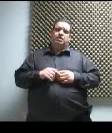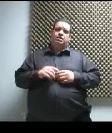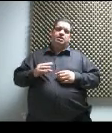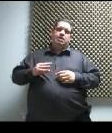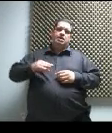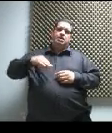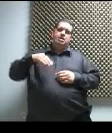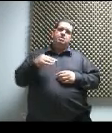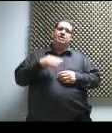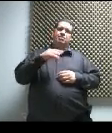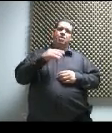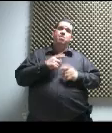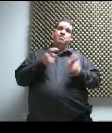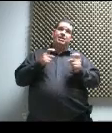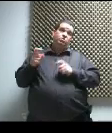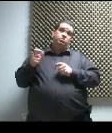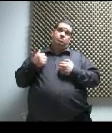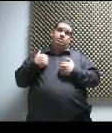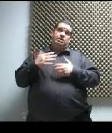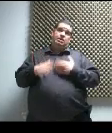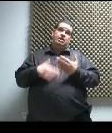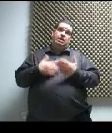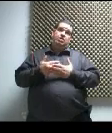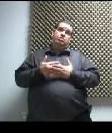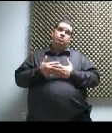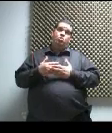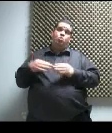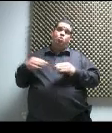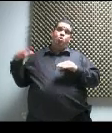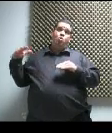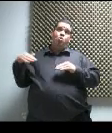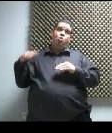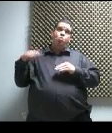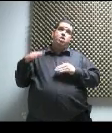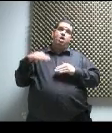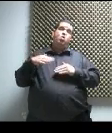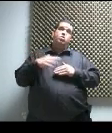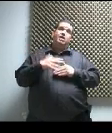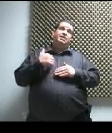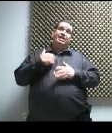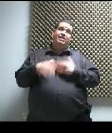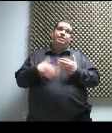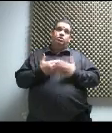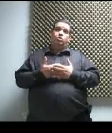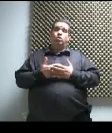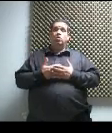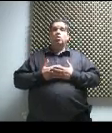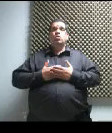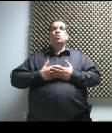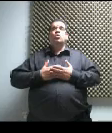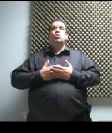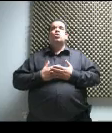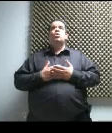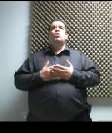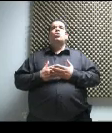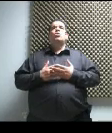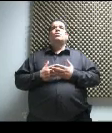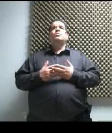arriba hacia abajo? Bueno, es que tiene de todo. Una onda sísmica va a tener... Ah, yo sí. Tiene de todo. Esa onda sísmica